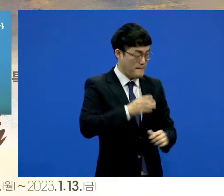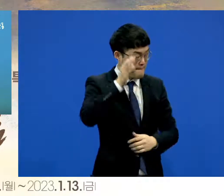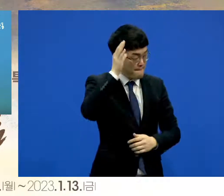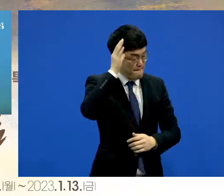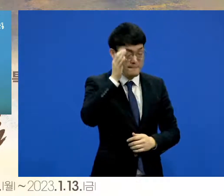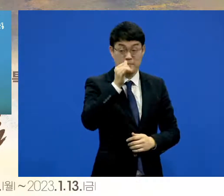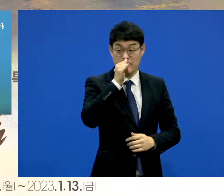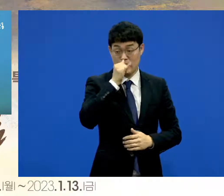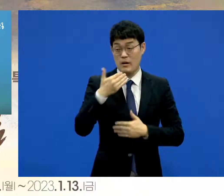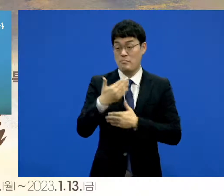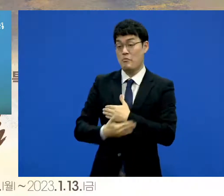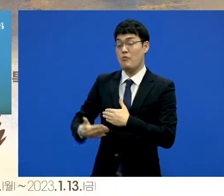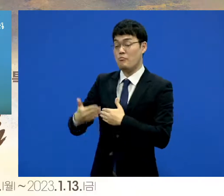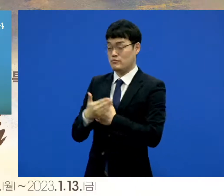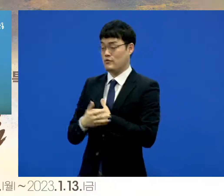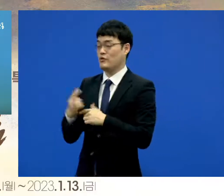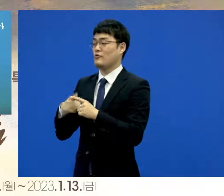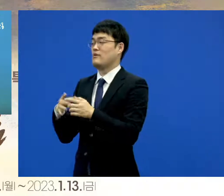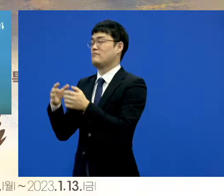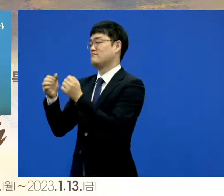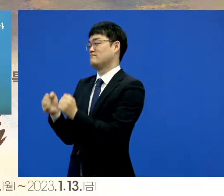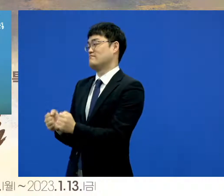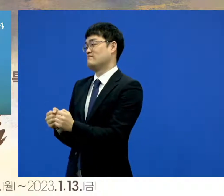몸만 교회에 등록해 있는 거예요.